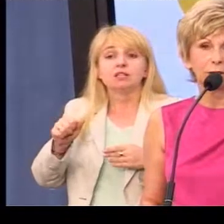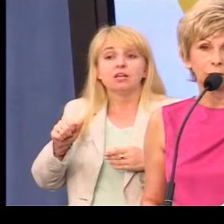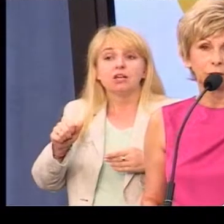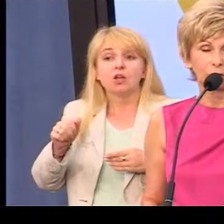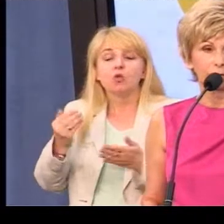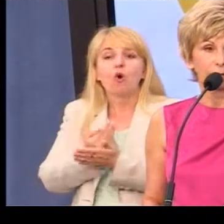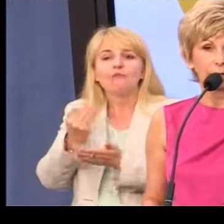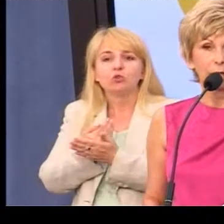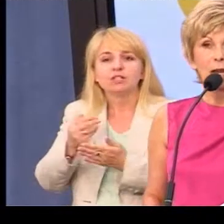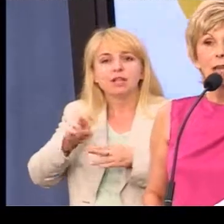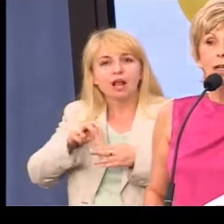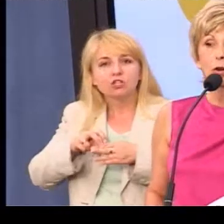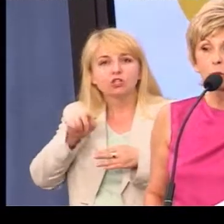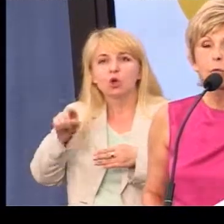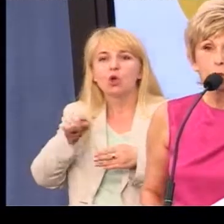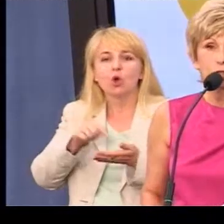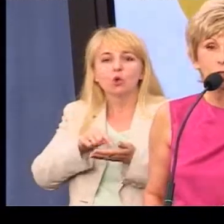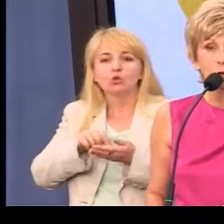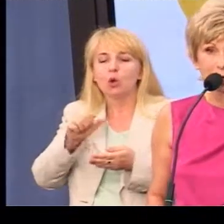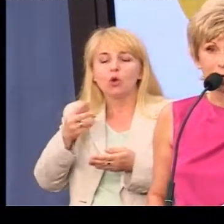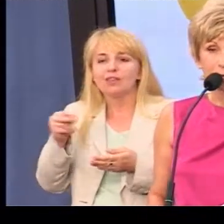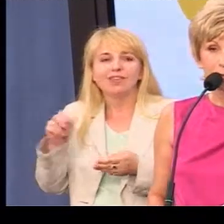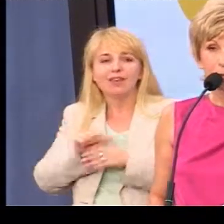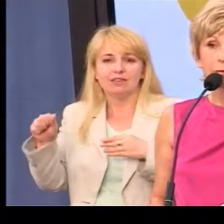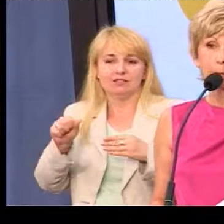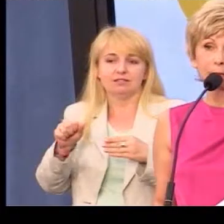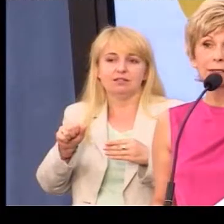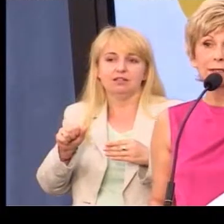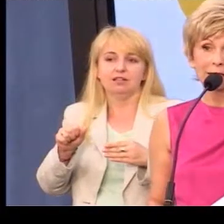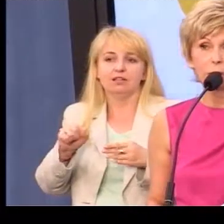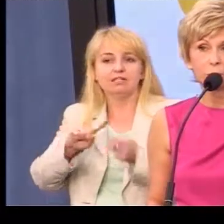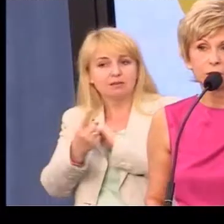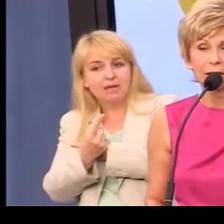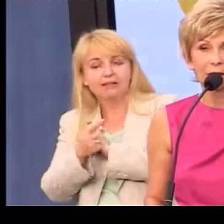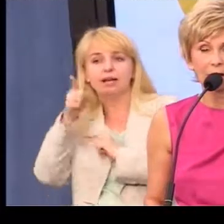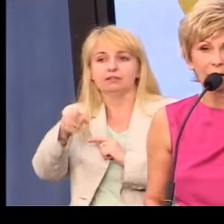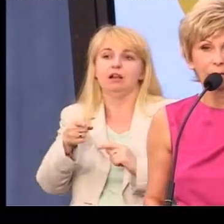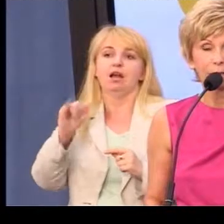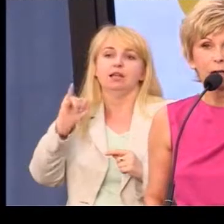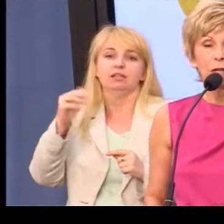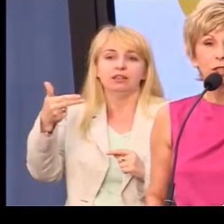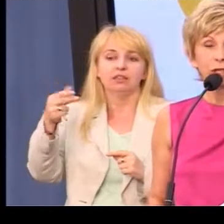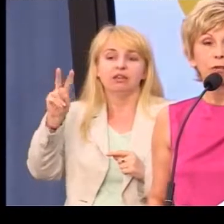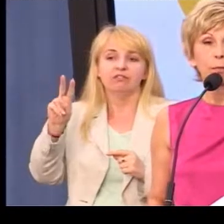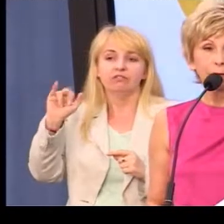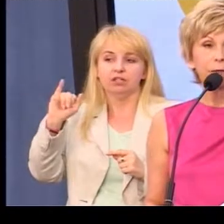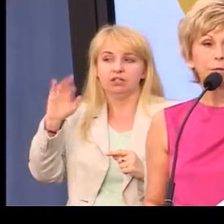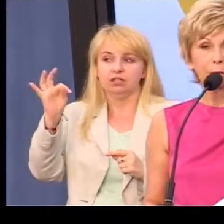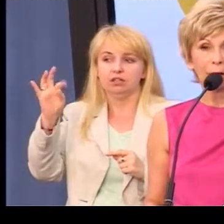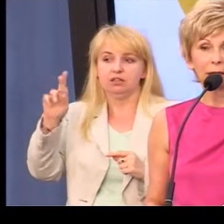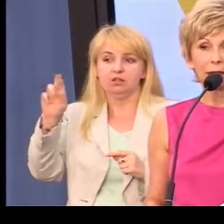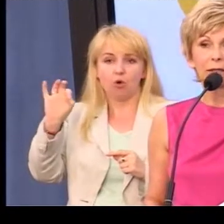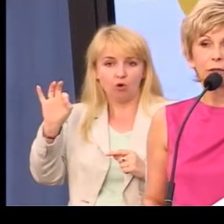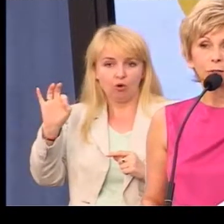alternatywą dla in vitro. Jako mój młodszy kolega wie pan tak samo dobrze jak ja, że w